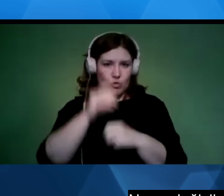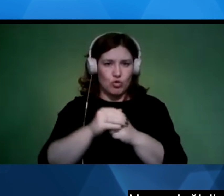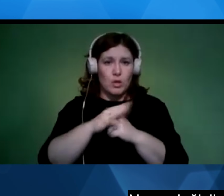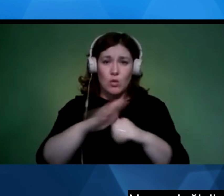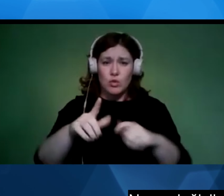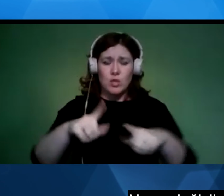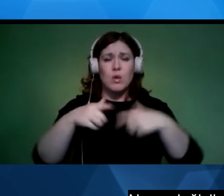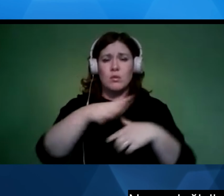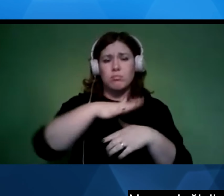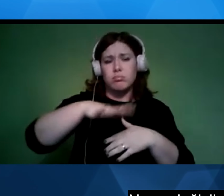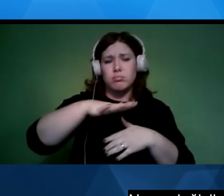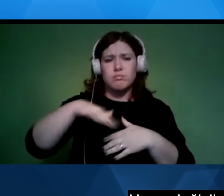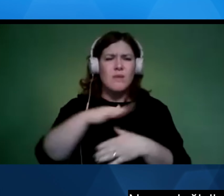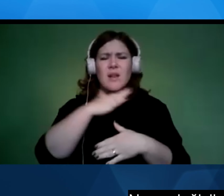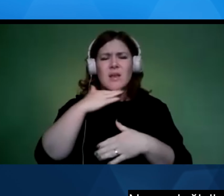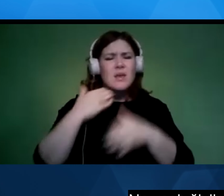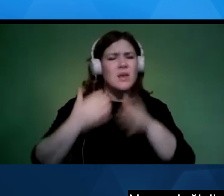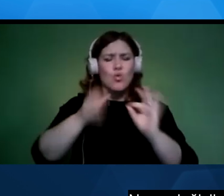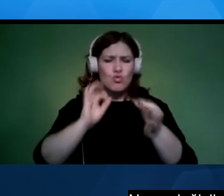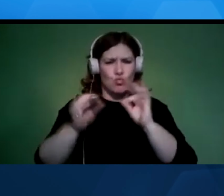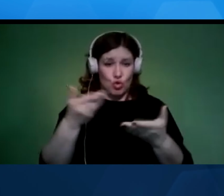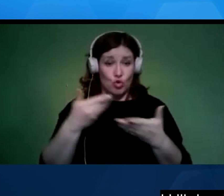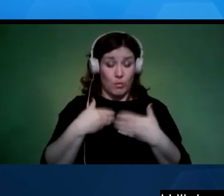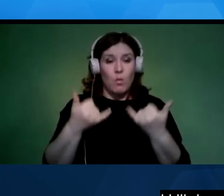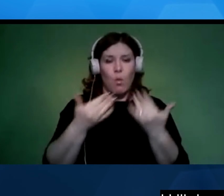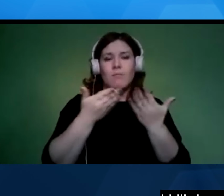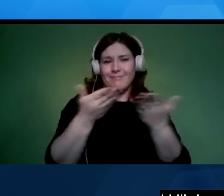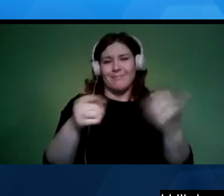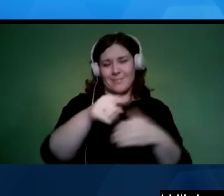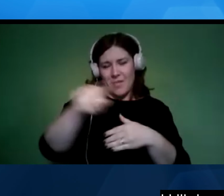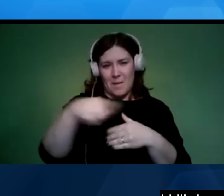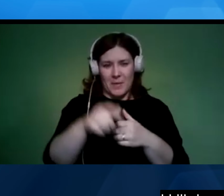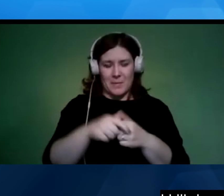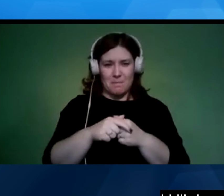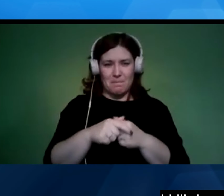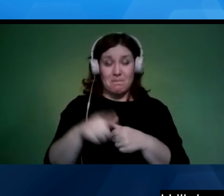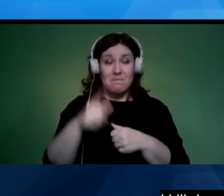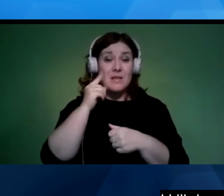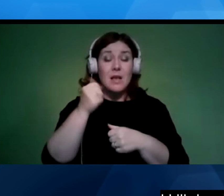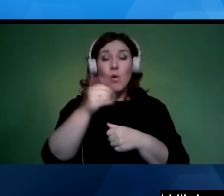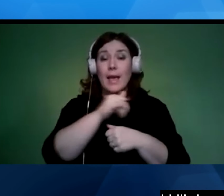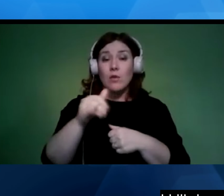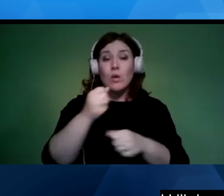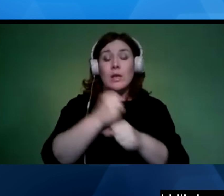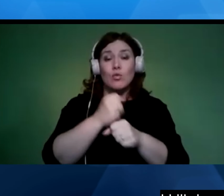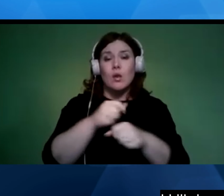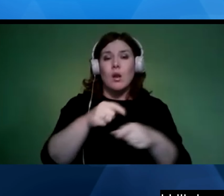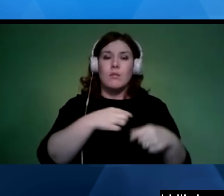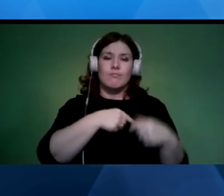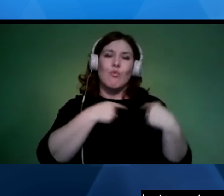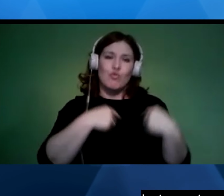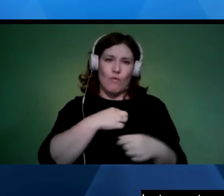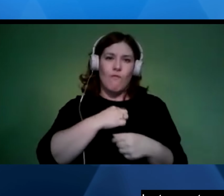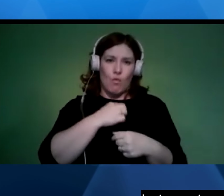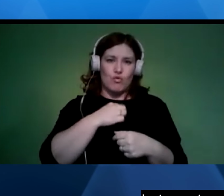vseh življenjskih področjih si je pridobil veliko novih izkušenj, katere bo delil z nami. Samo je 1 leto